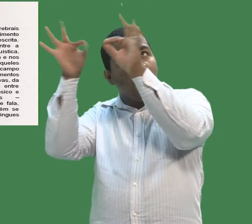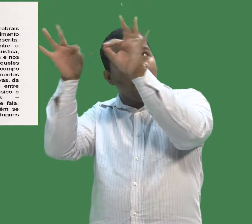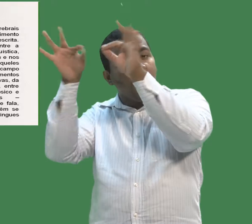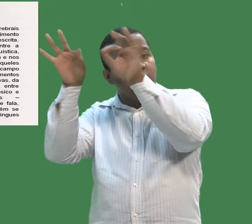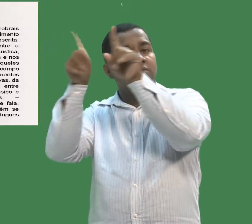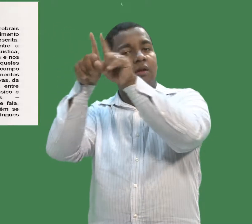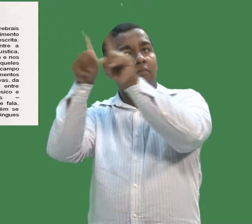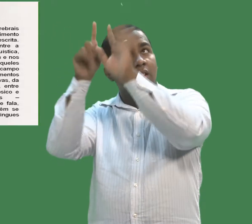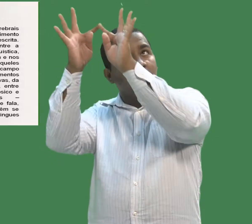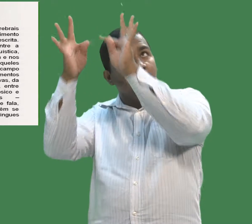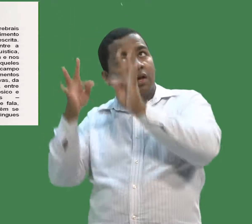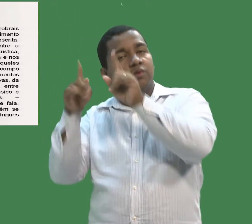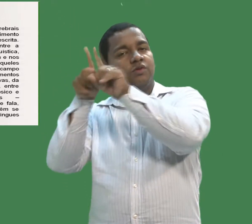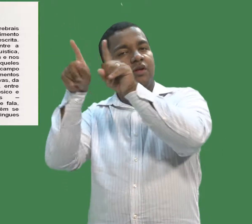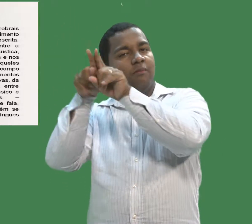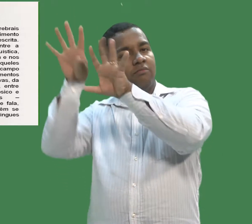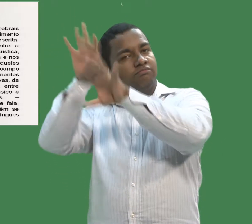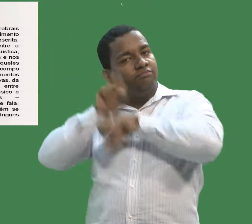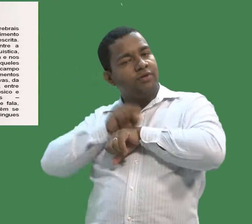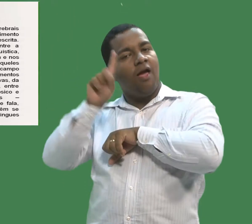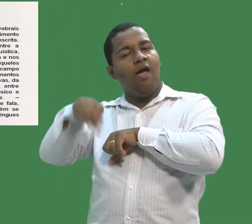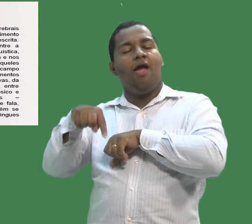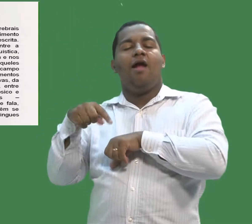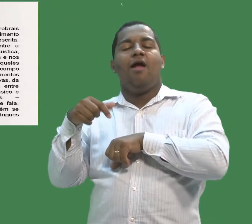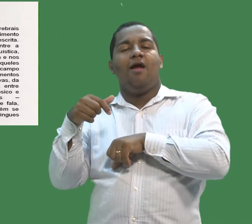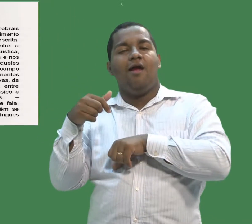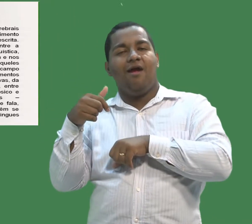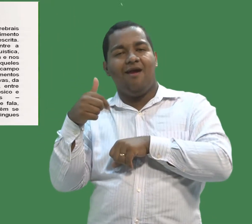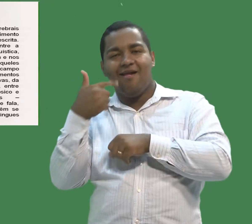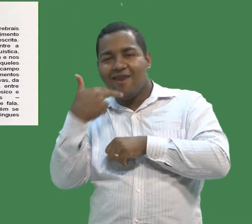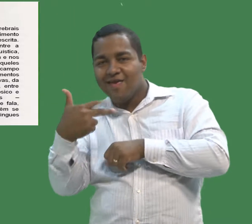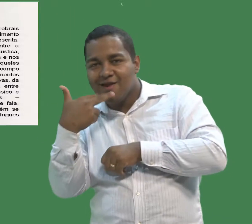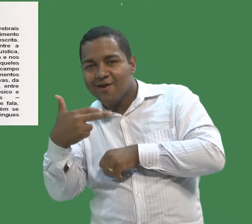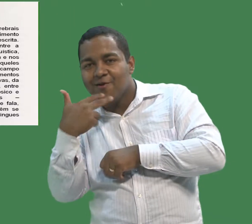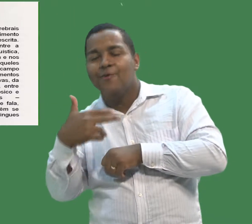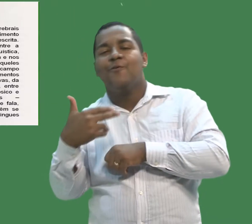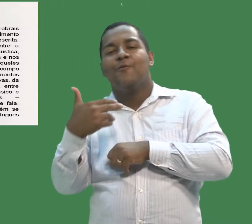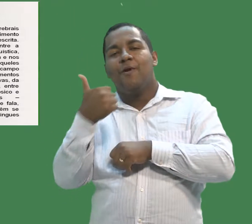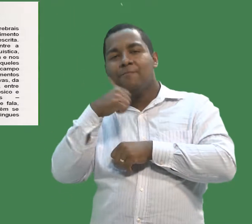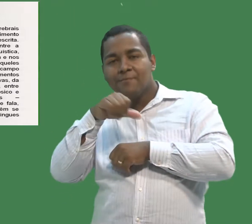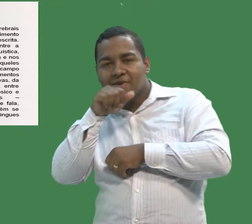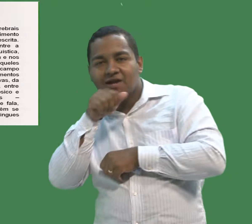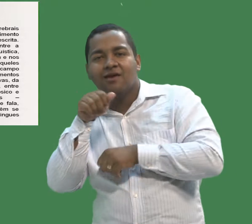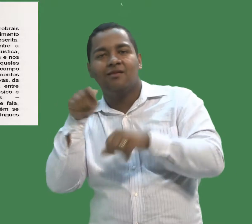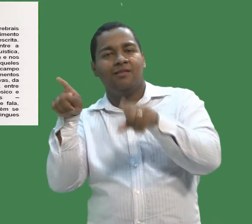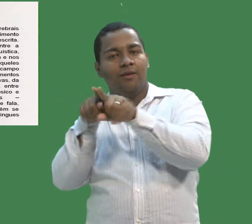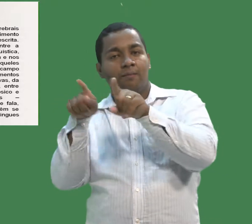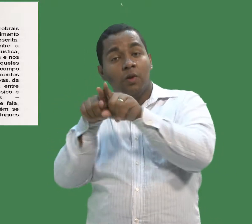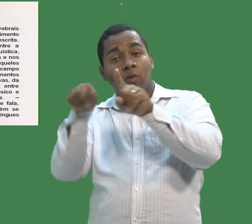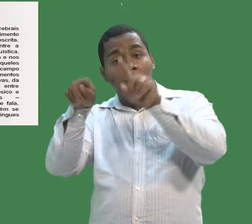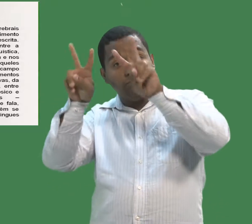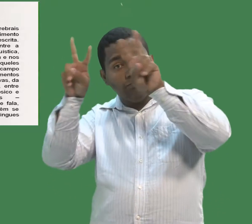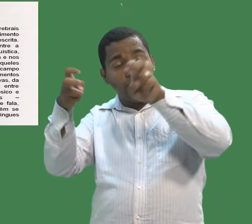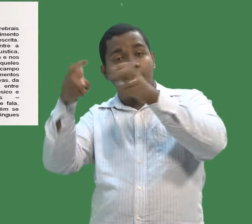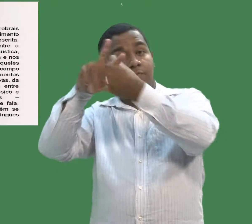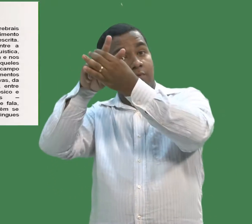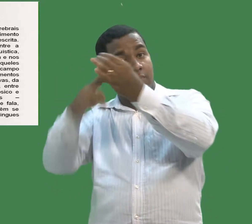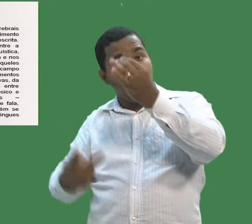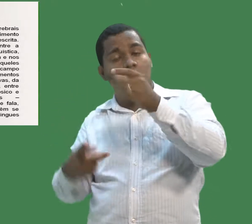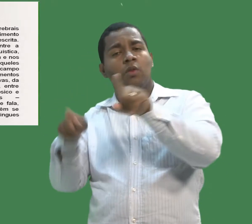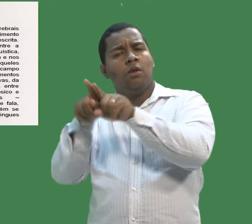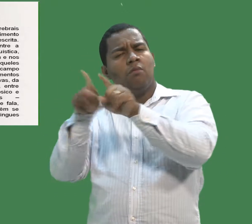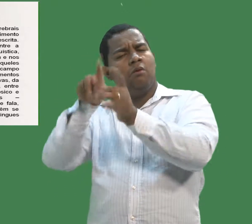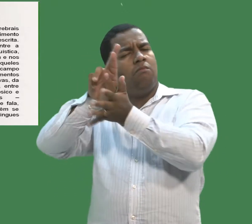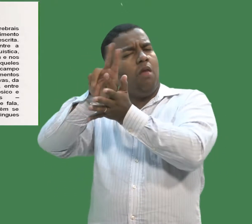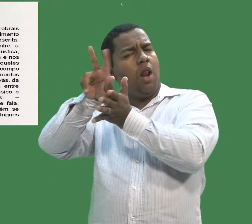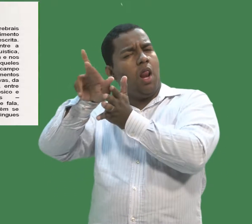outras. Vem se destacando os estudos sobre a linguagem em bilíngues e multilíngues. Então, de forma geral, a